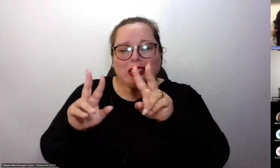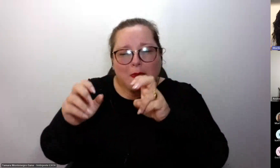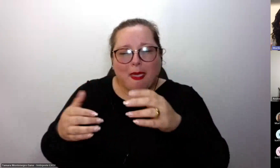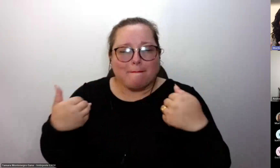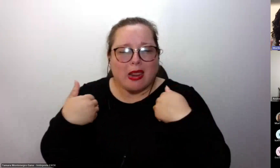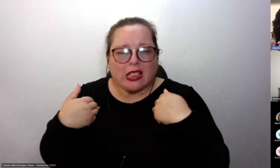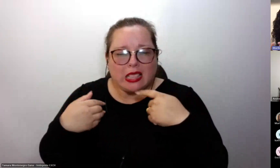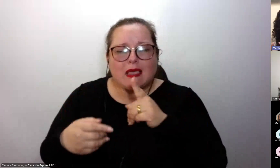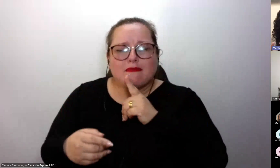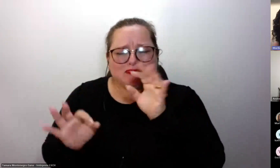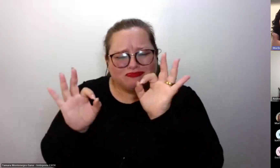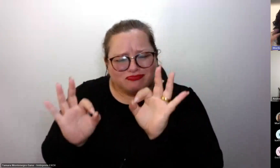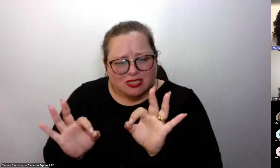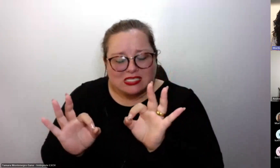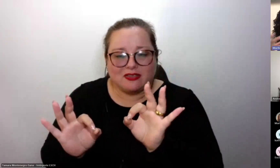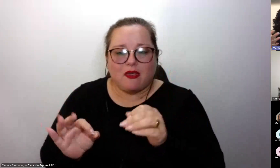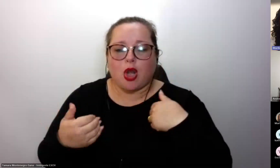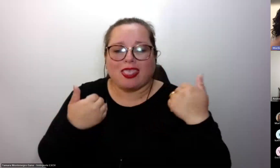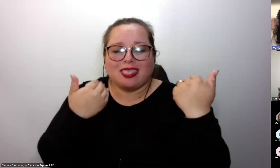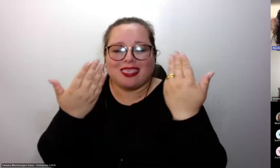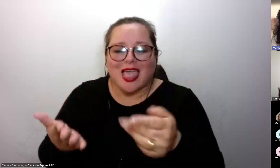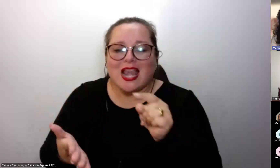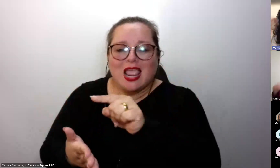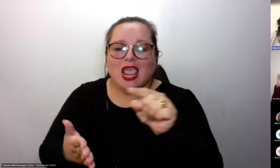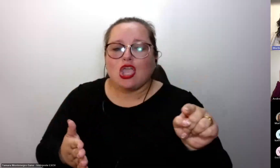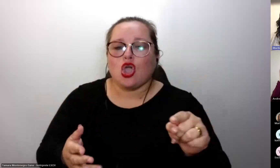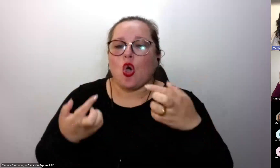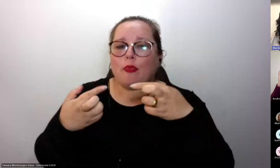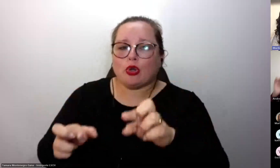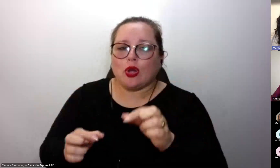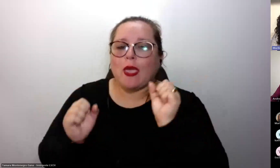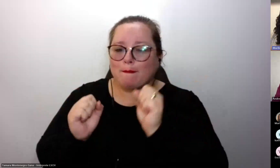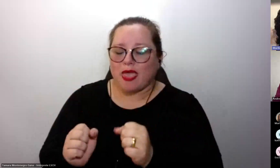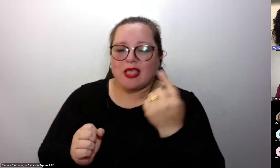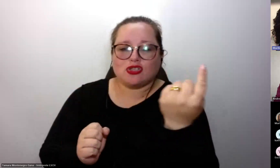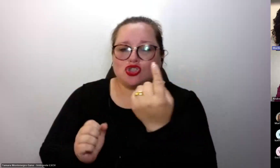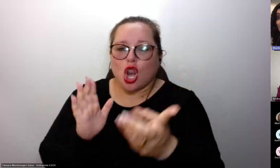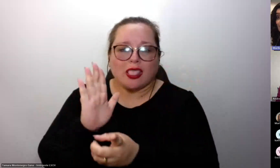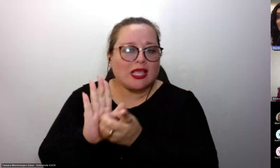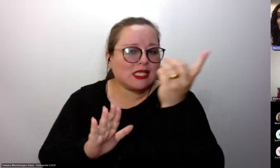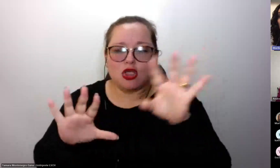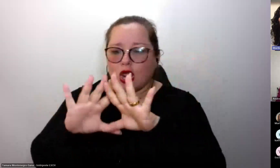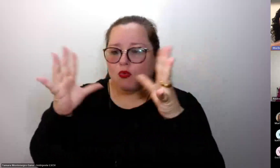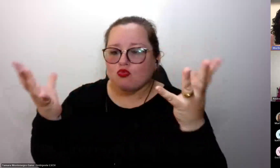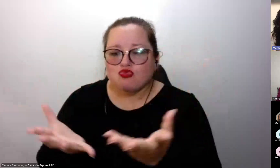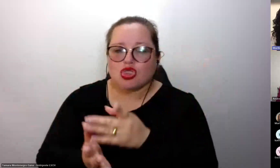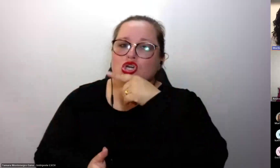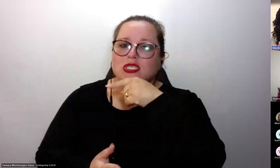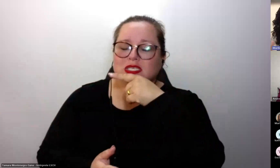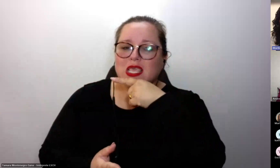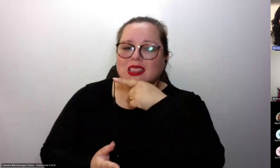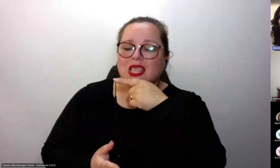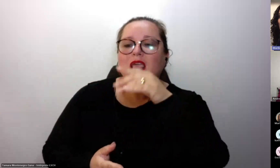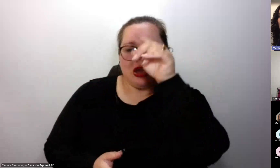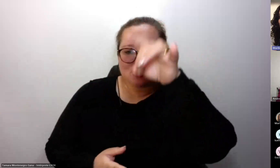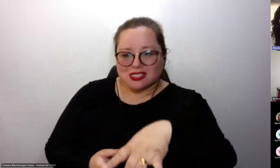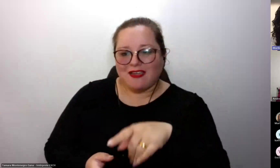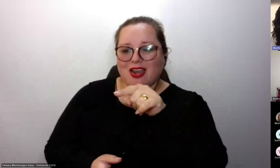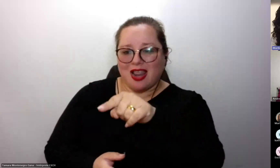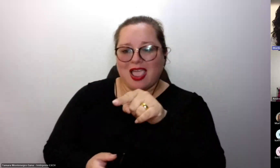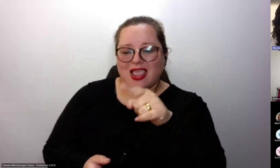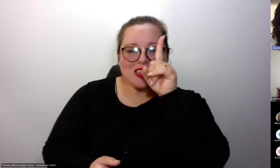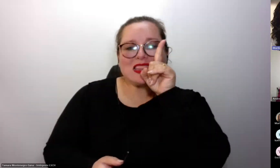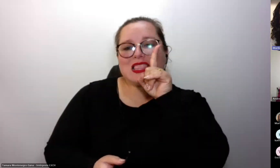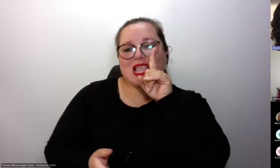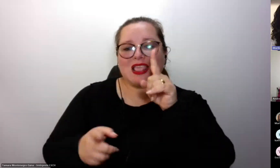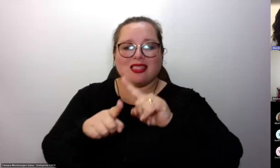es darle elementos para que ellos puedan desenvolverse a futuro en un mundo oyente donde saben que se van a enfrentar con todos